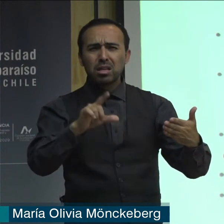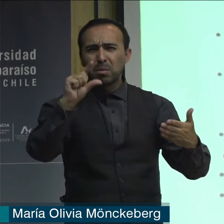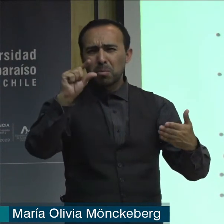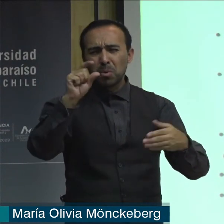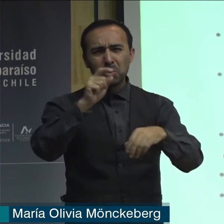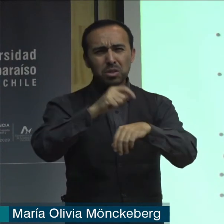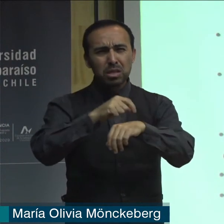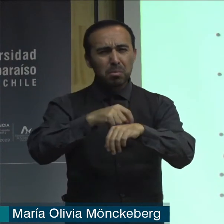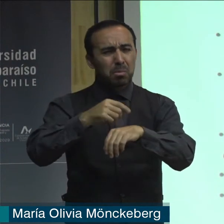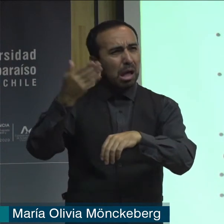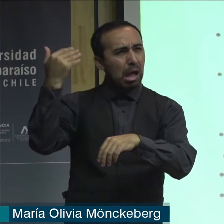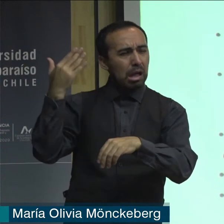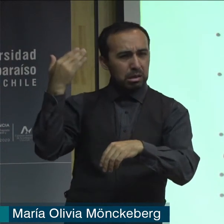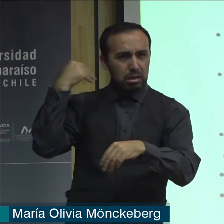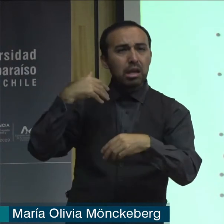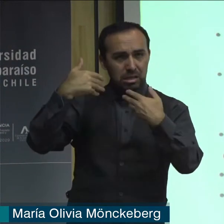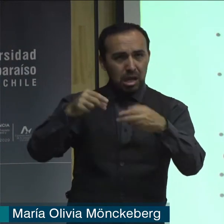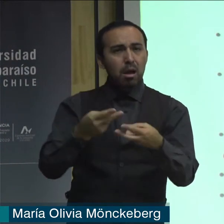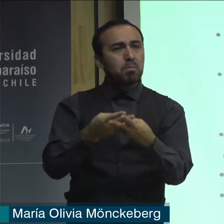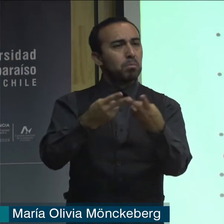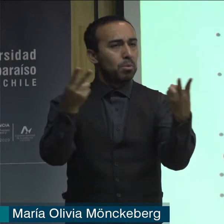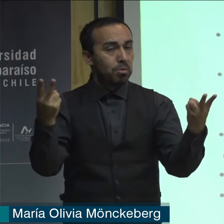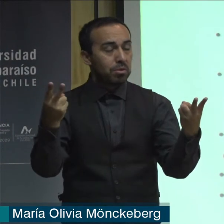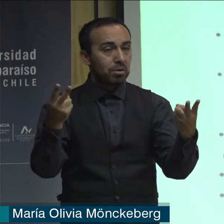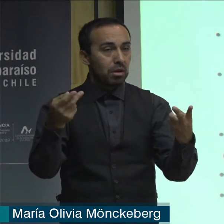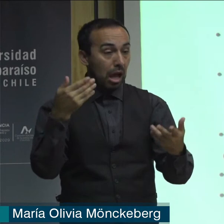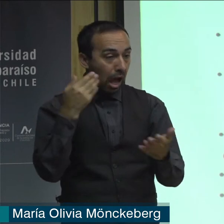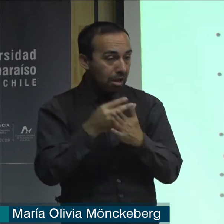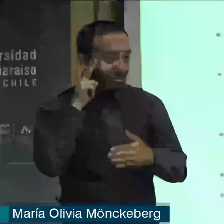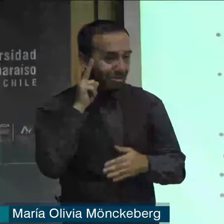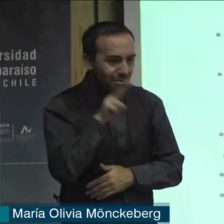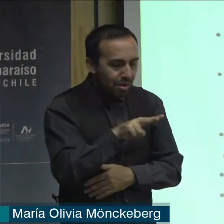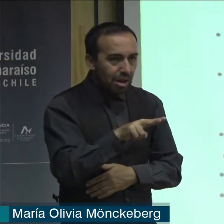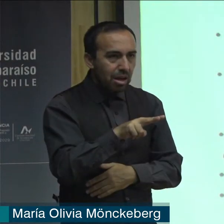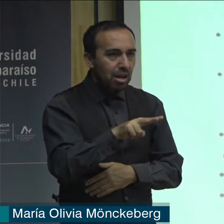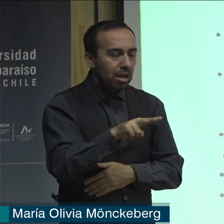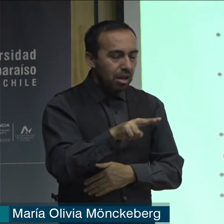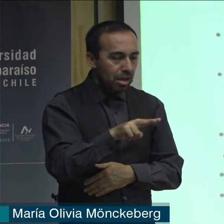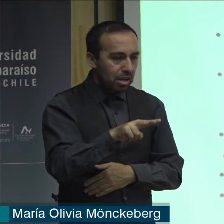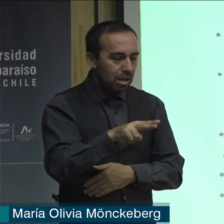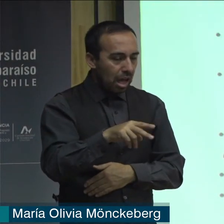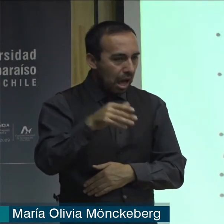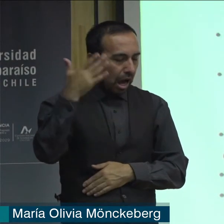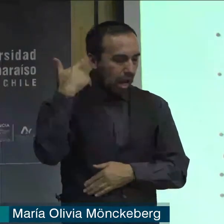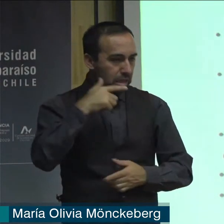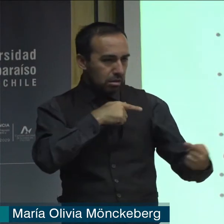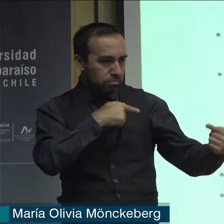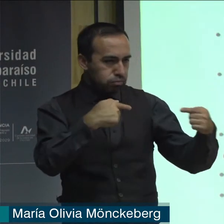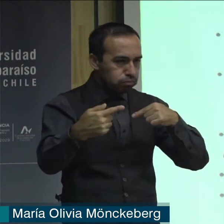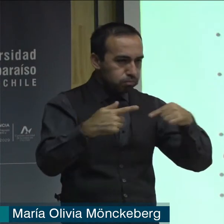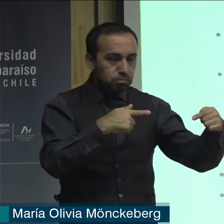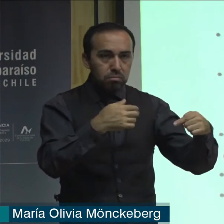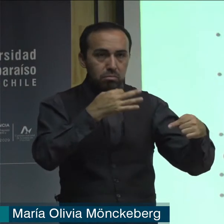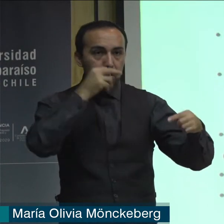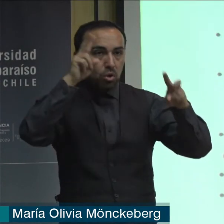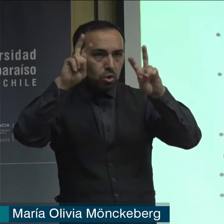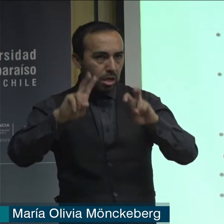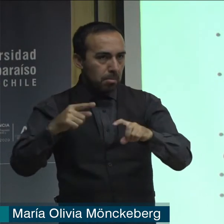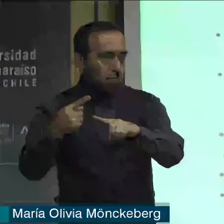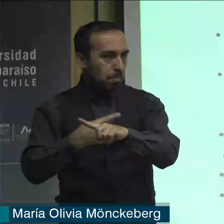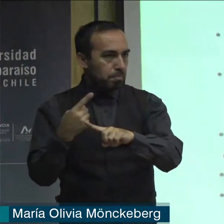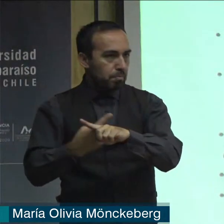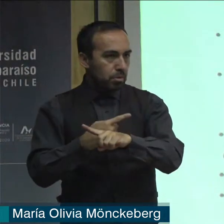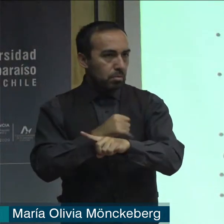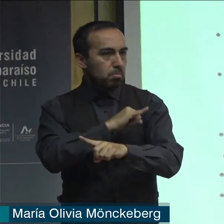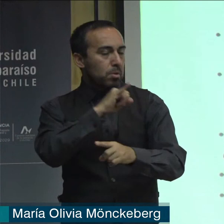pocos años y Uno ve las discusiones que tenían lo que se hablaba para llegar